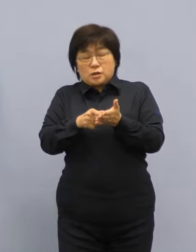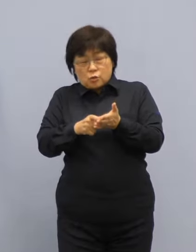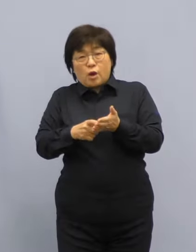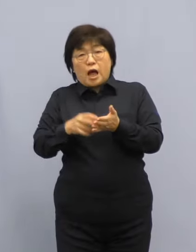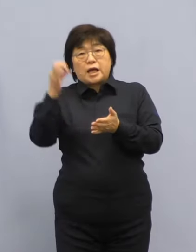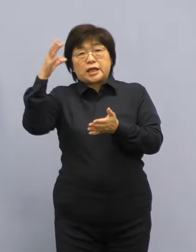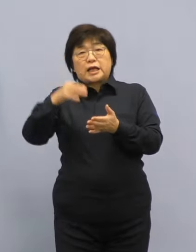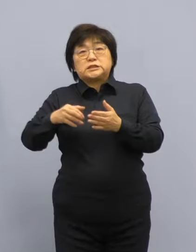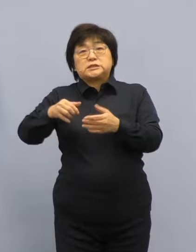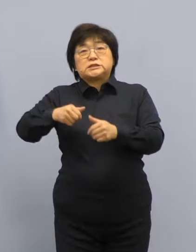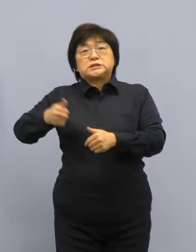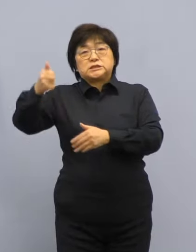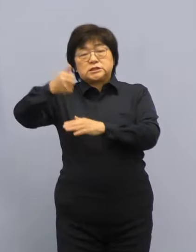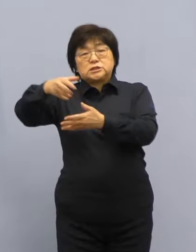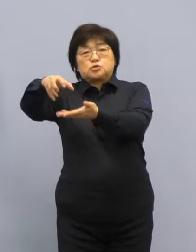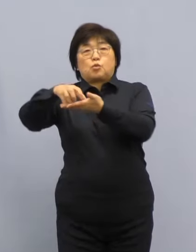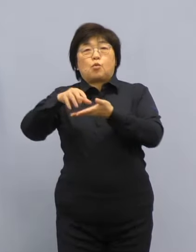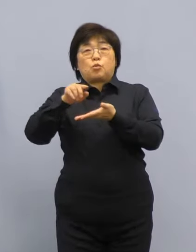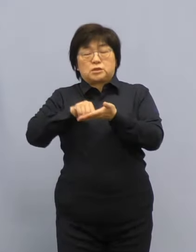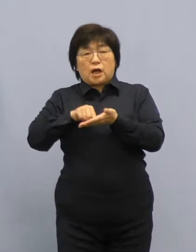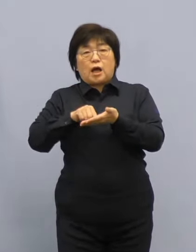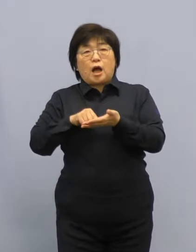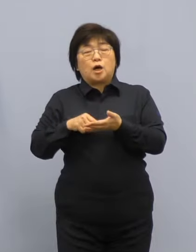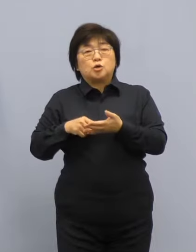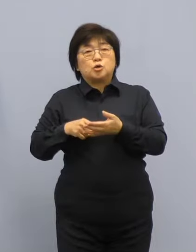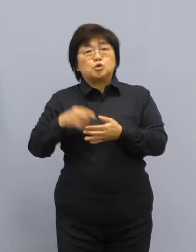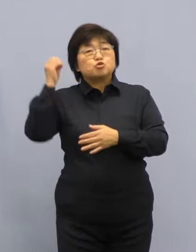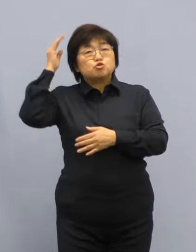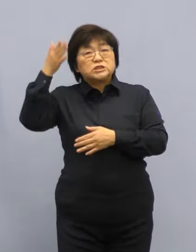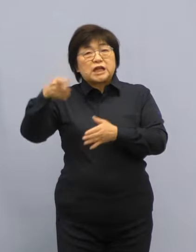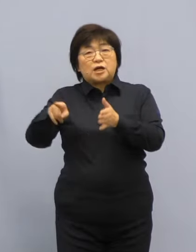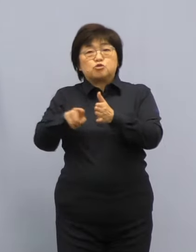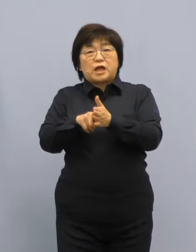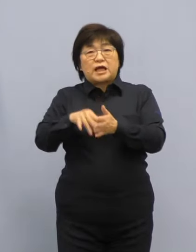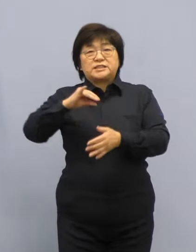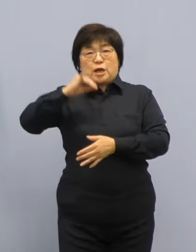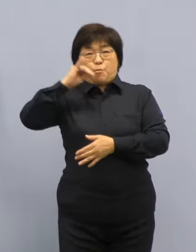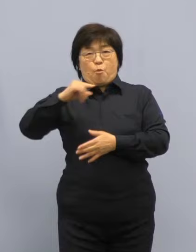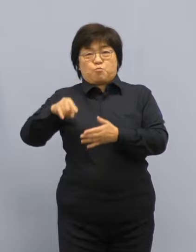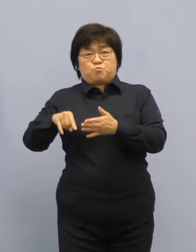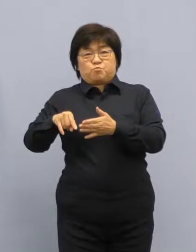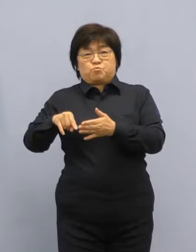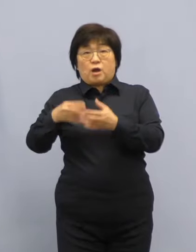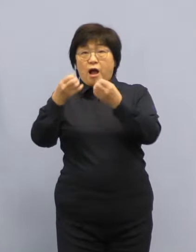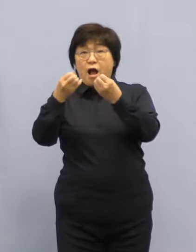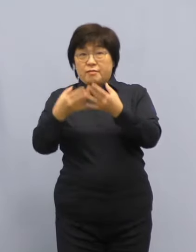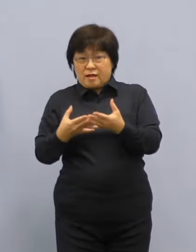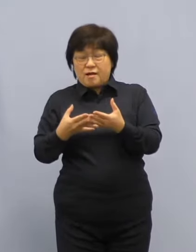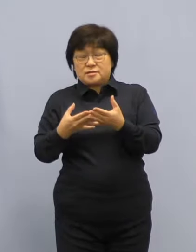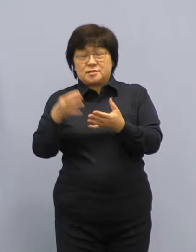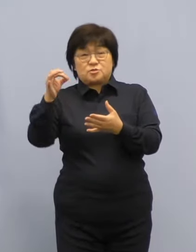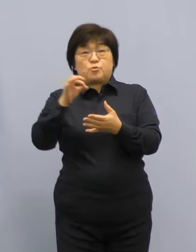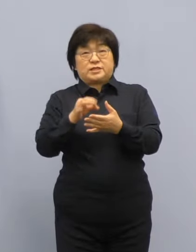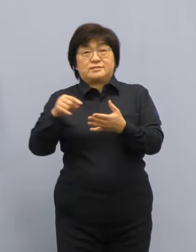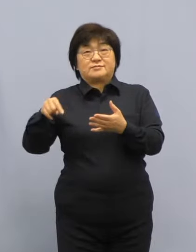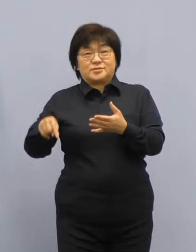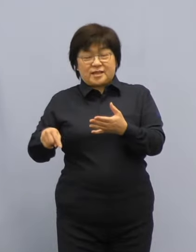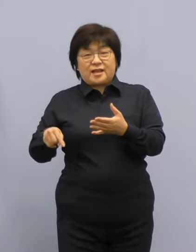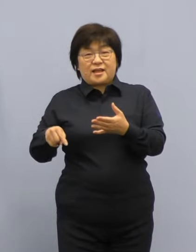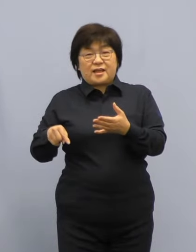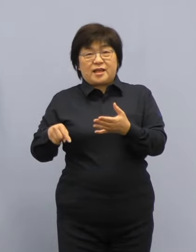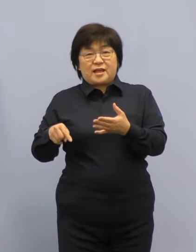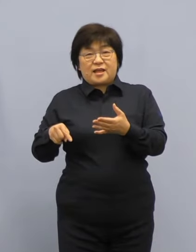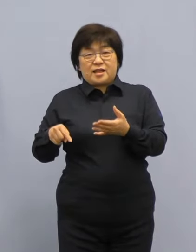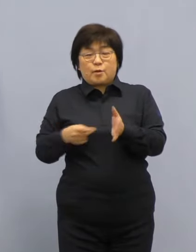知事賞を受賞していただきましたクジラ漬けちゃんぽんも新しい新商品として、出てい